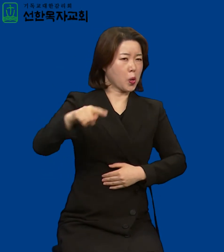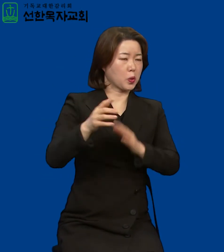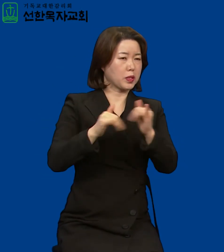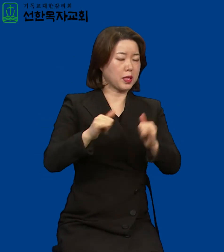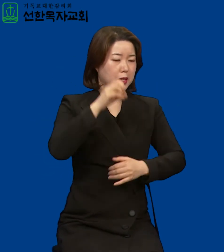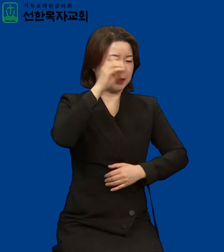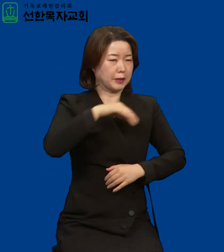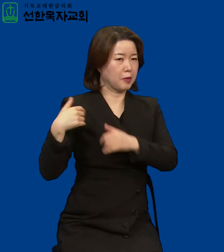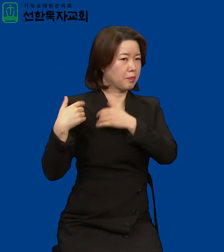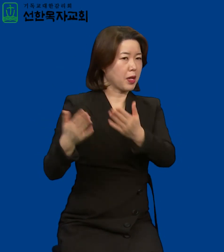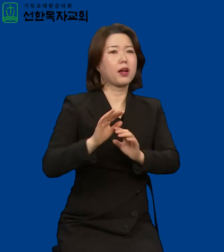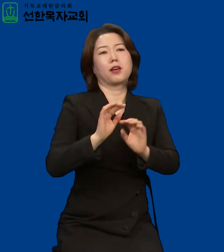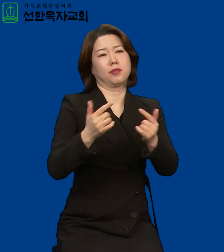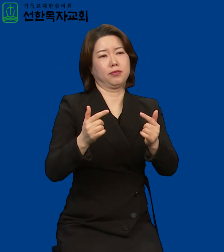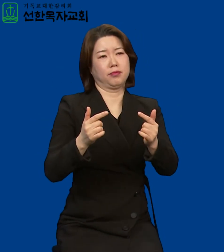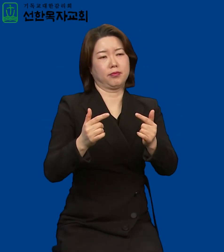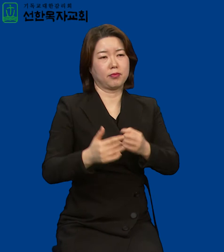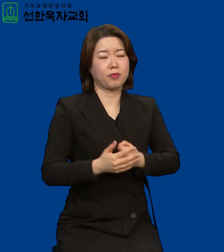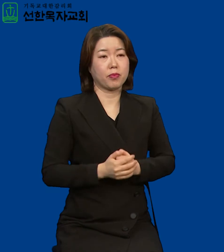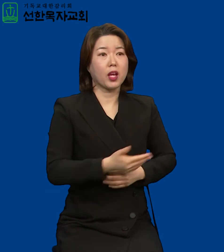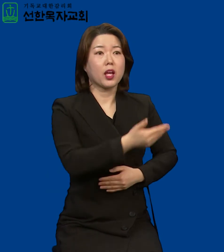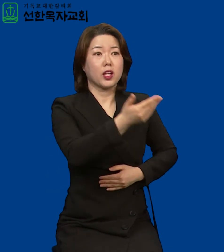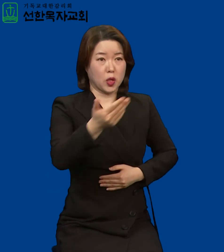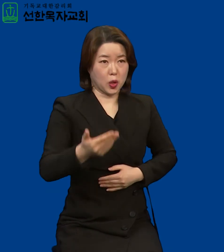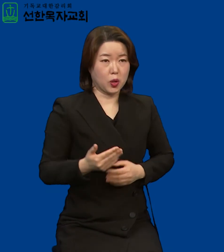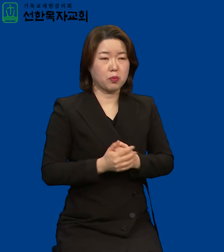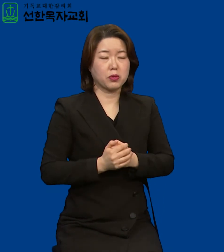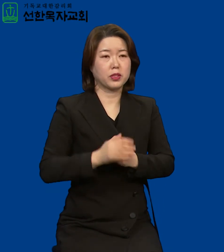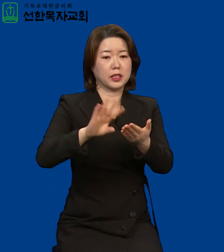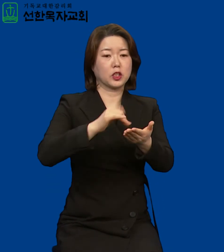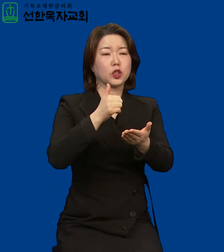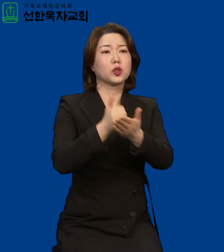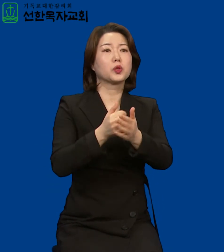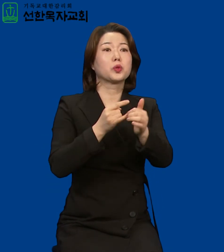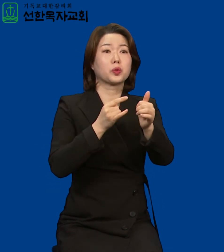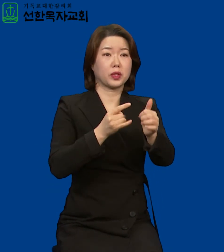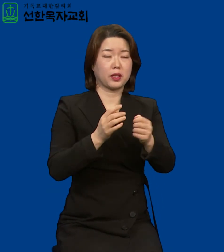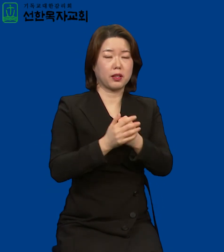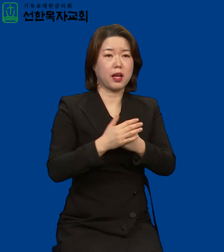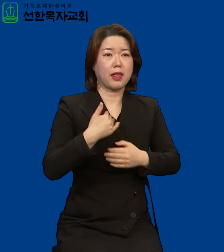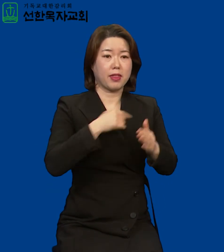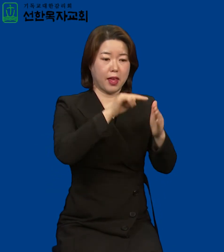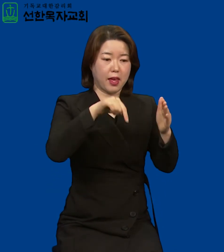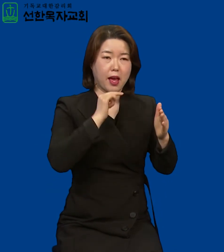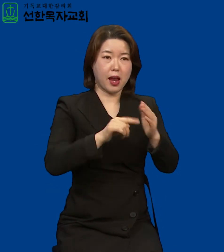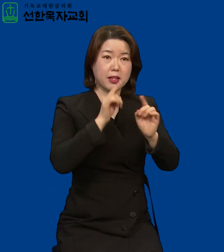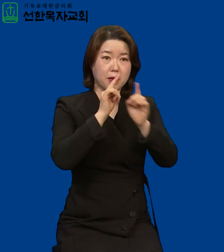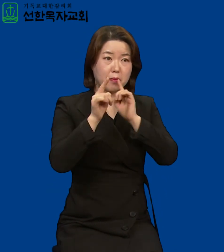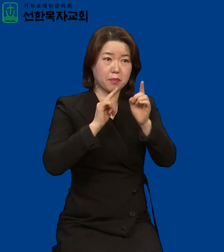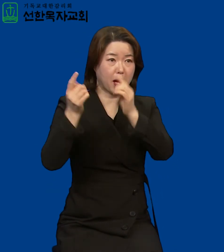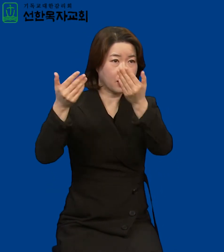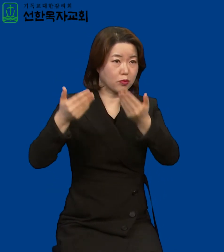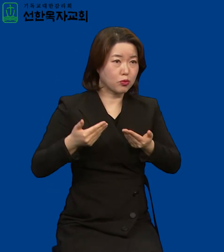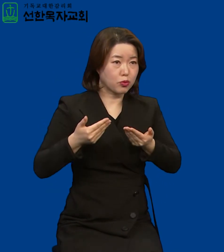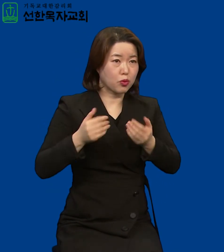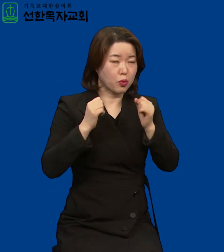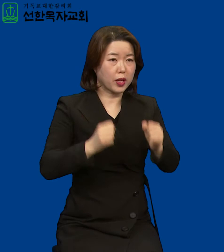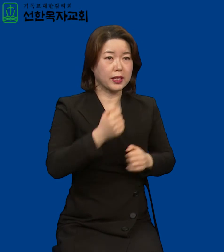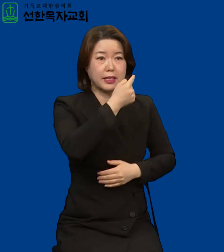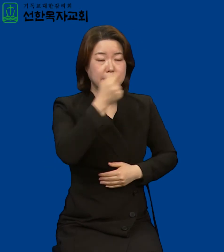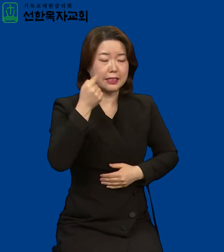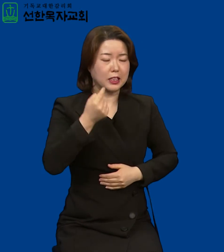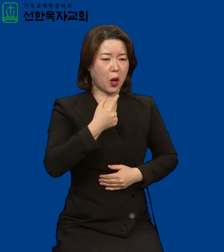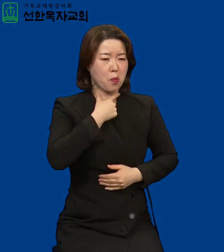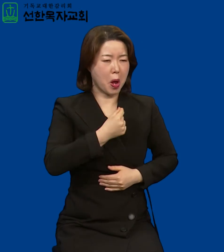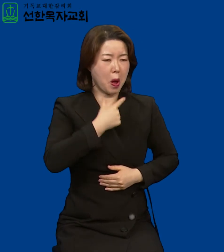두지 않겠습니다. 여러분은 그리스도께서 내 안에서 말씀하고 계시다는 증거를